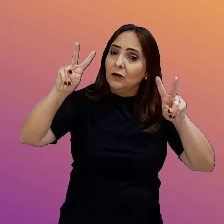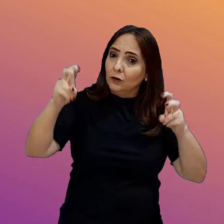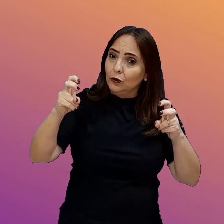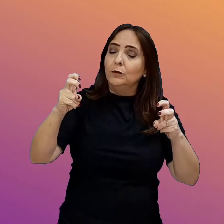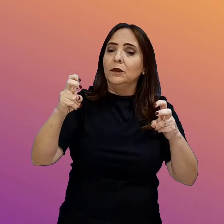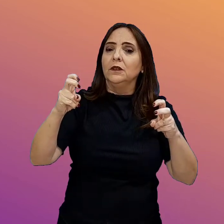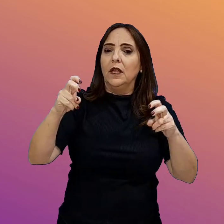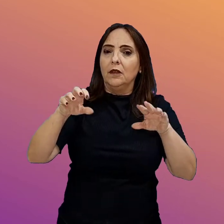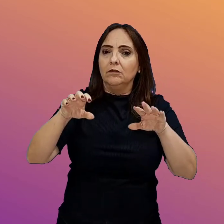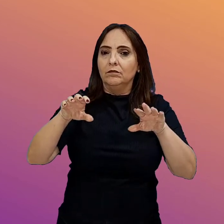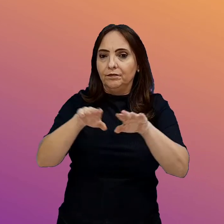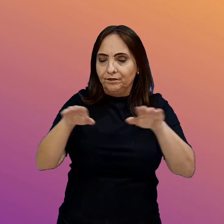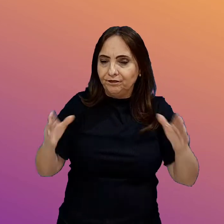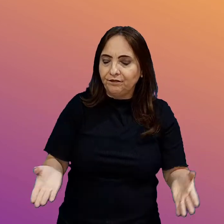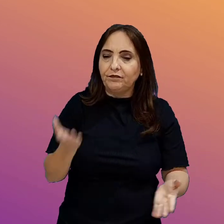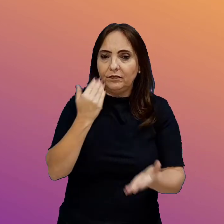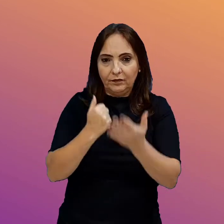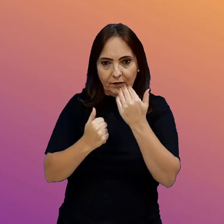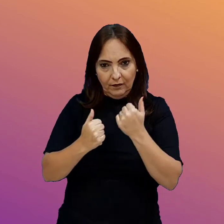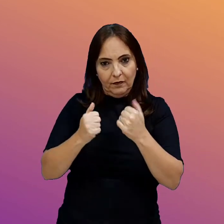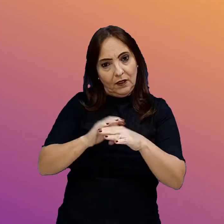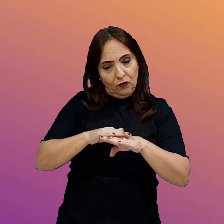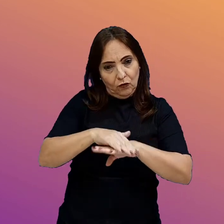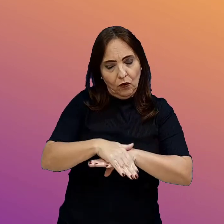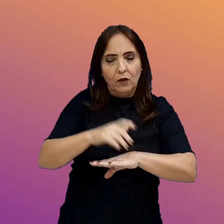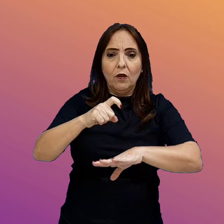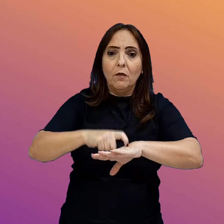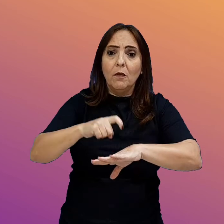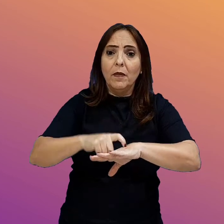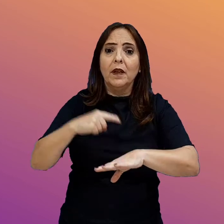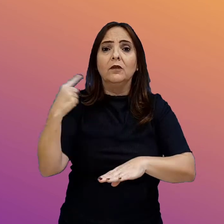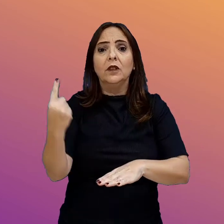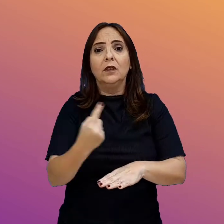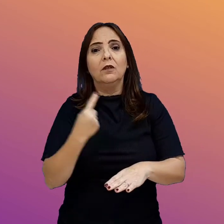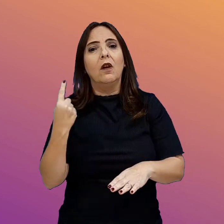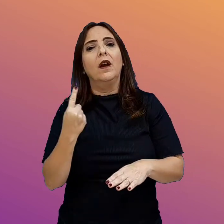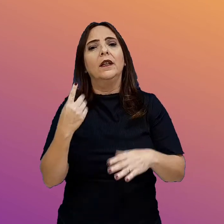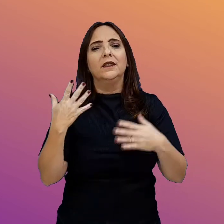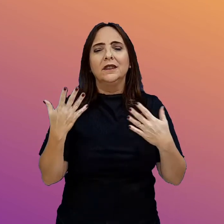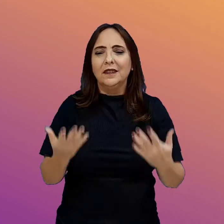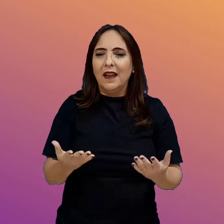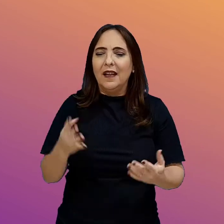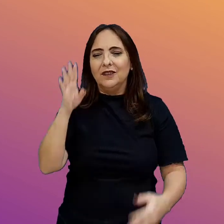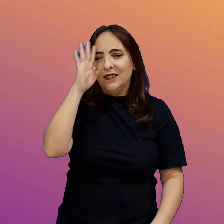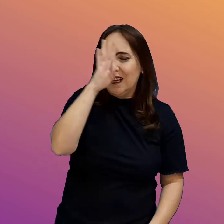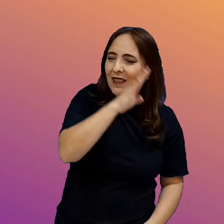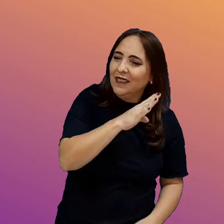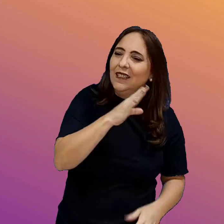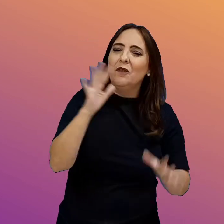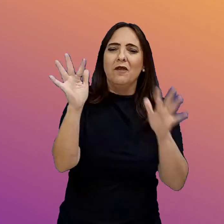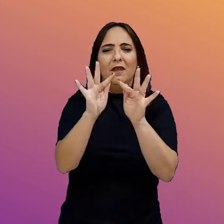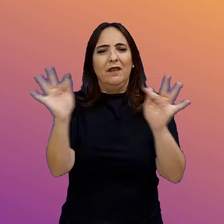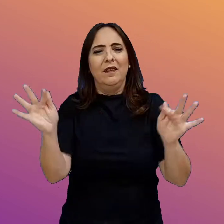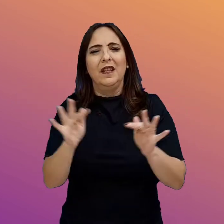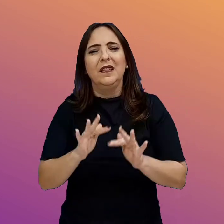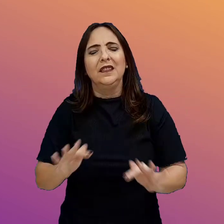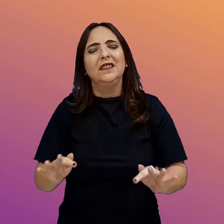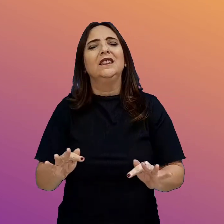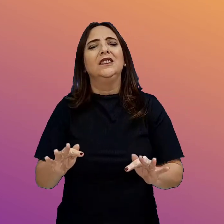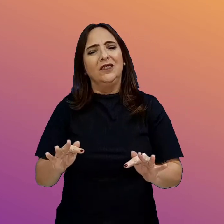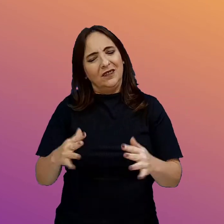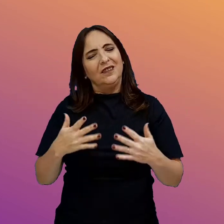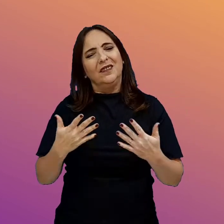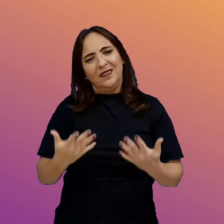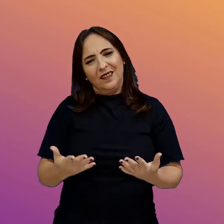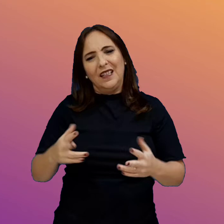ali para comer, é um momento também que estamos descontraídos, não há tensão, né?